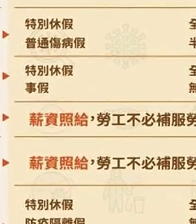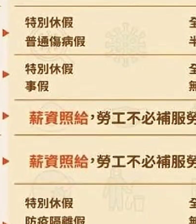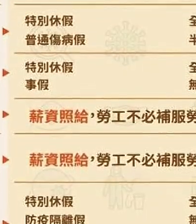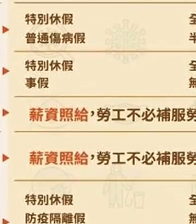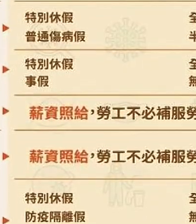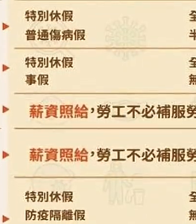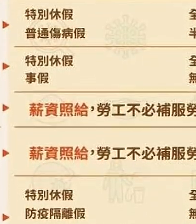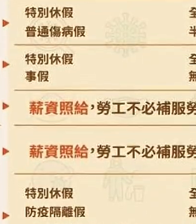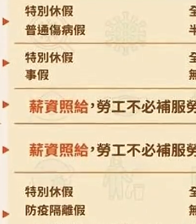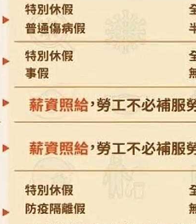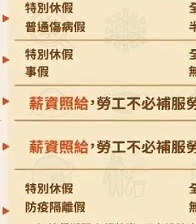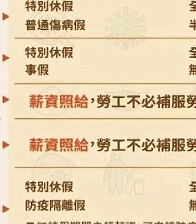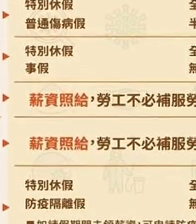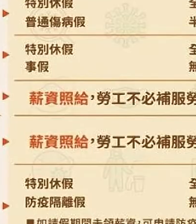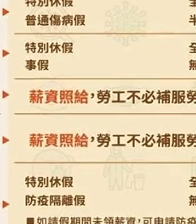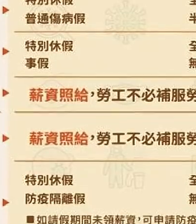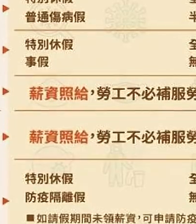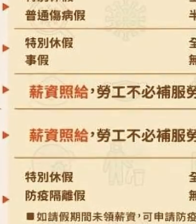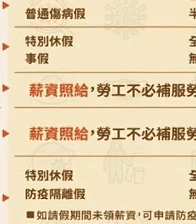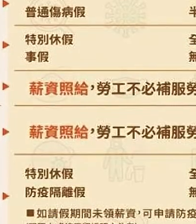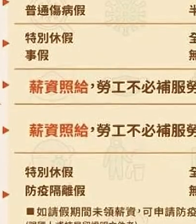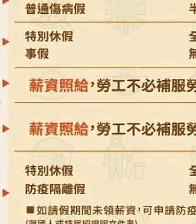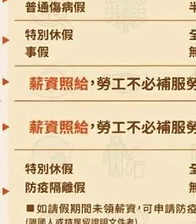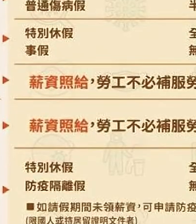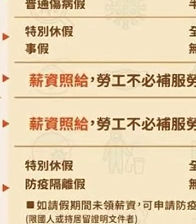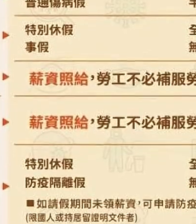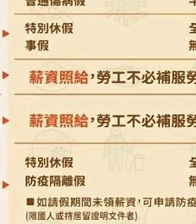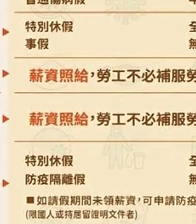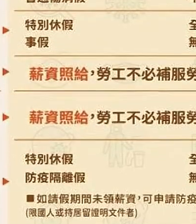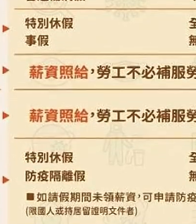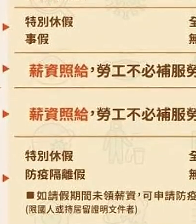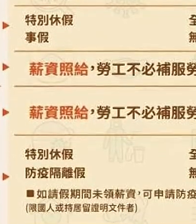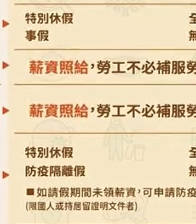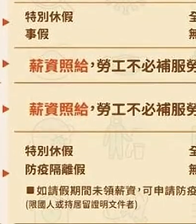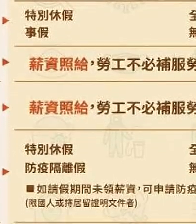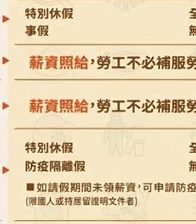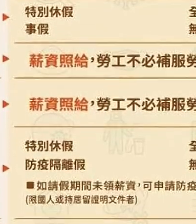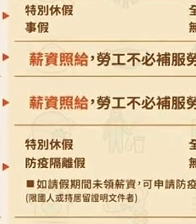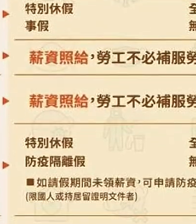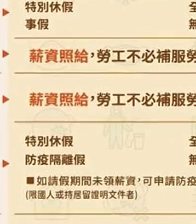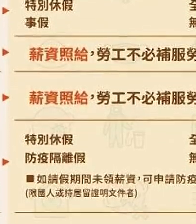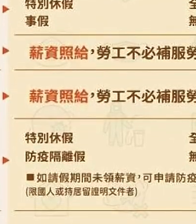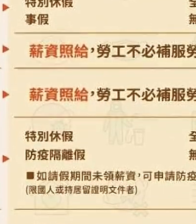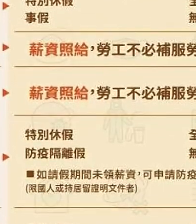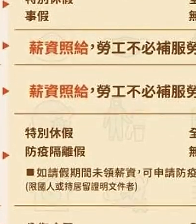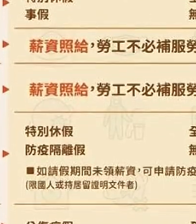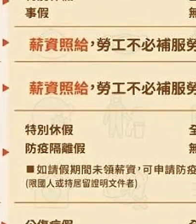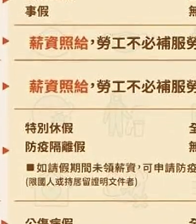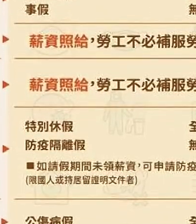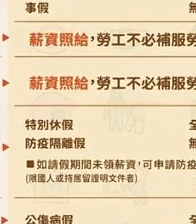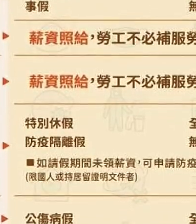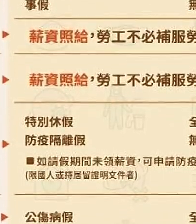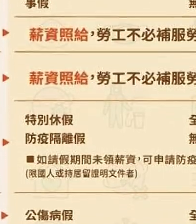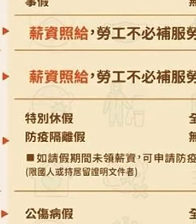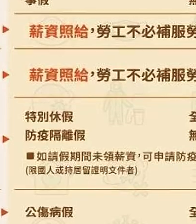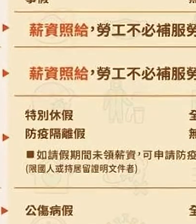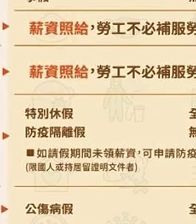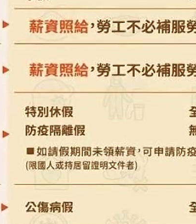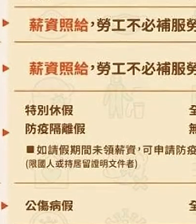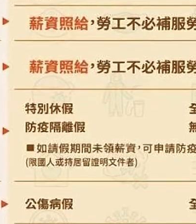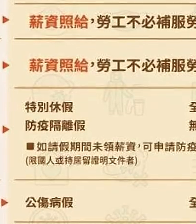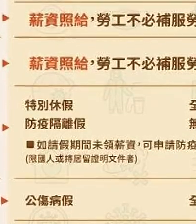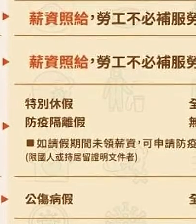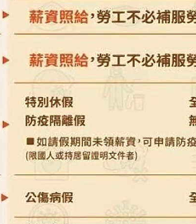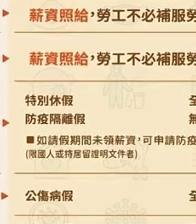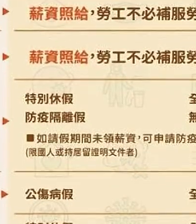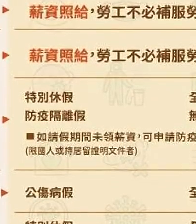果是因为执行职务，雇主没有落实相关的防疫措施，导致我们的乡亲被框列隔离